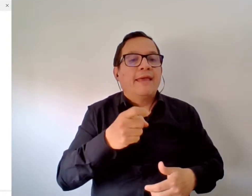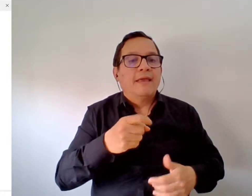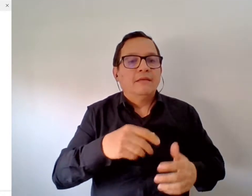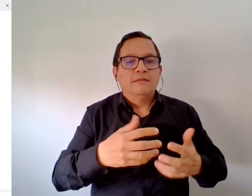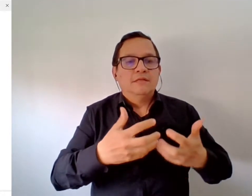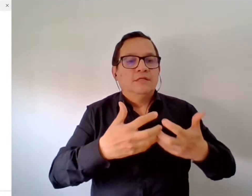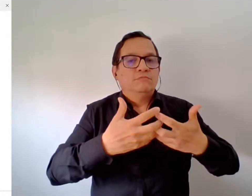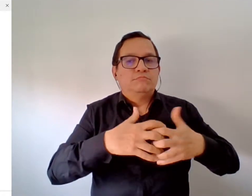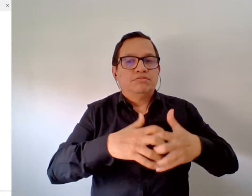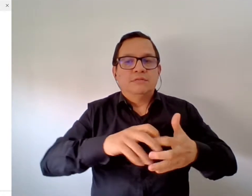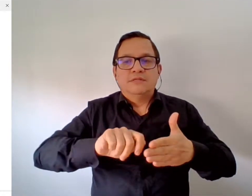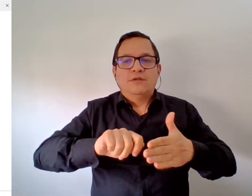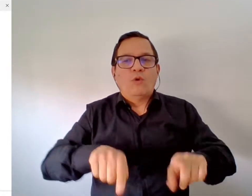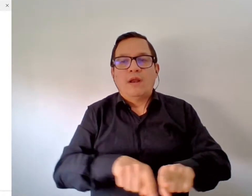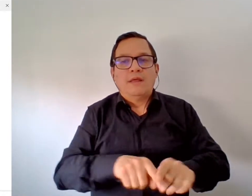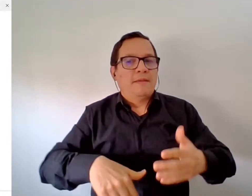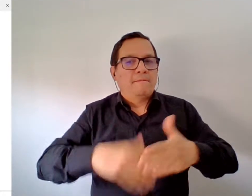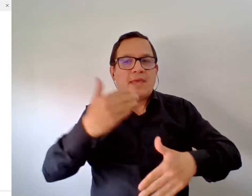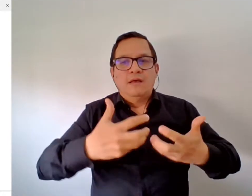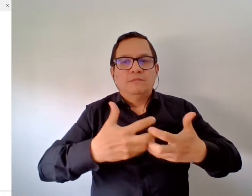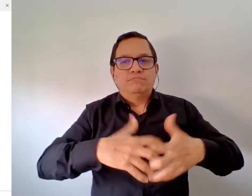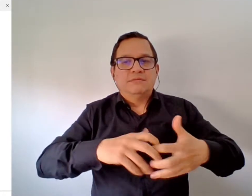Arranque del sistema operativo.